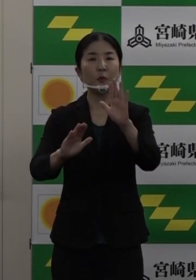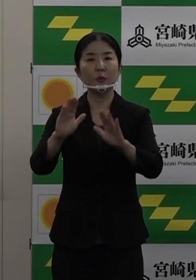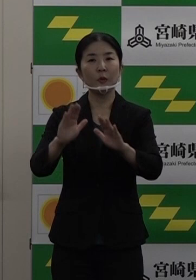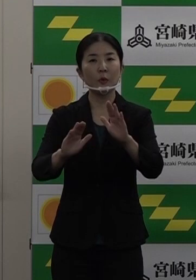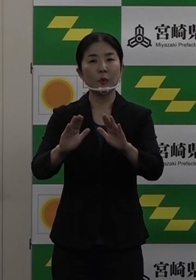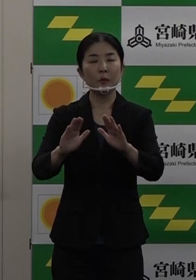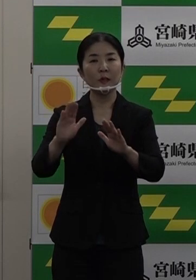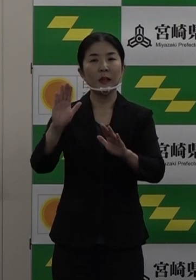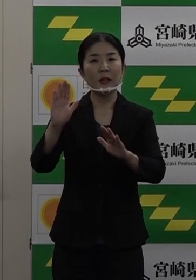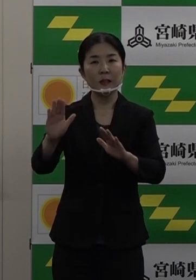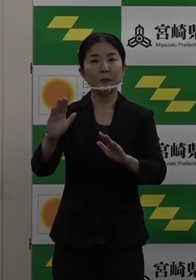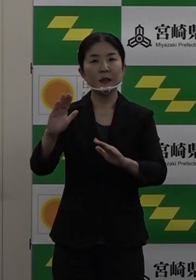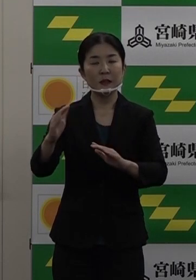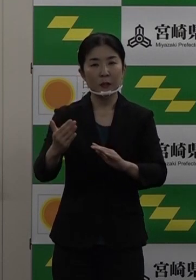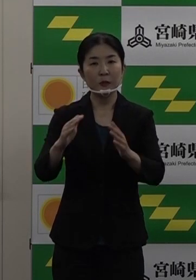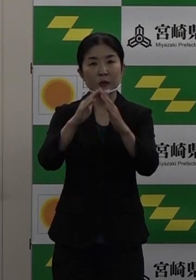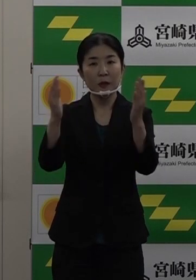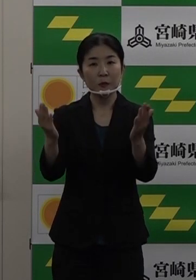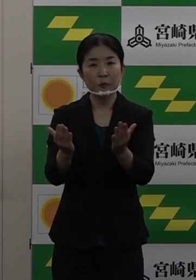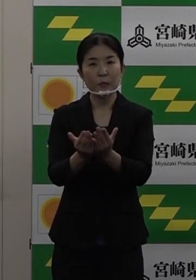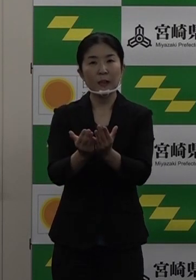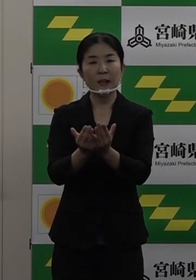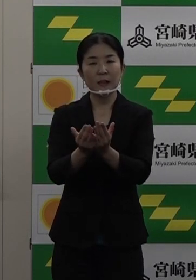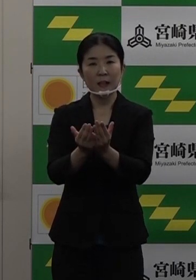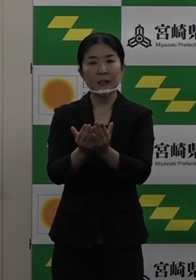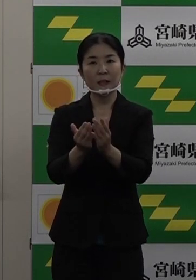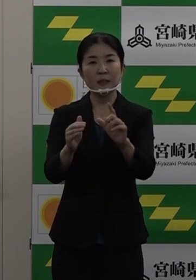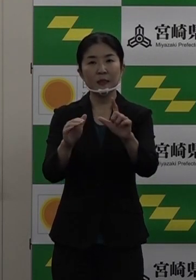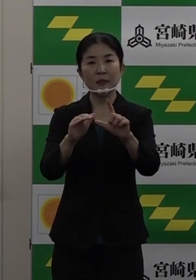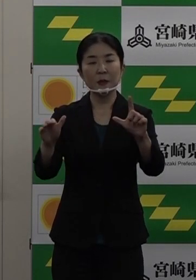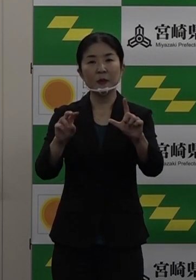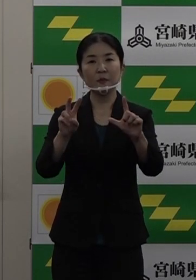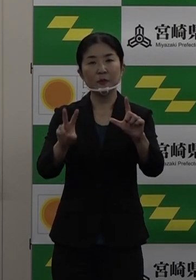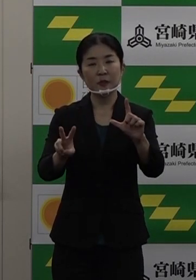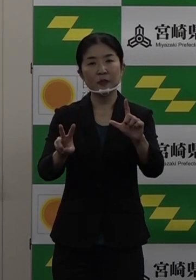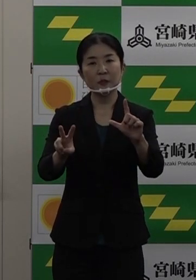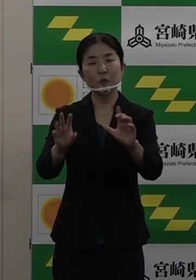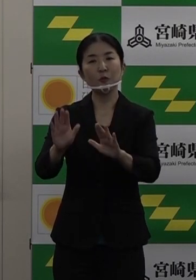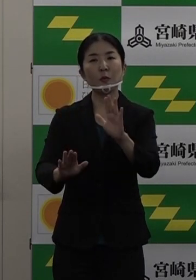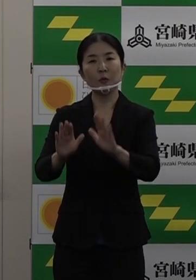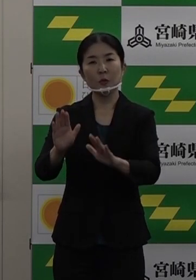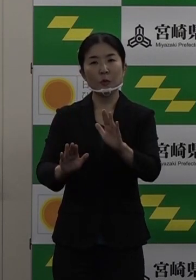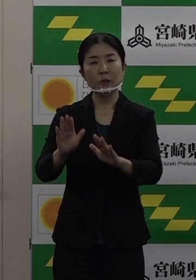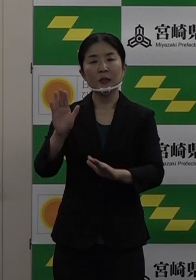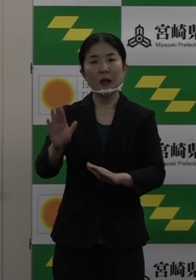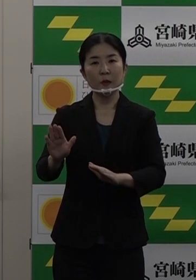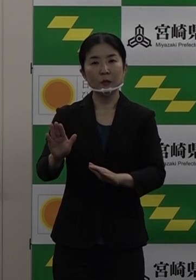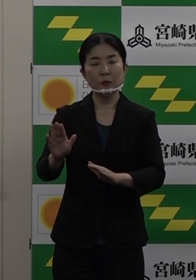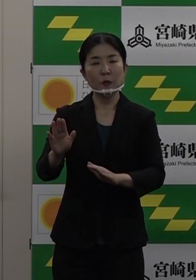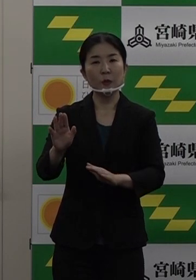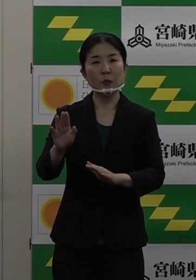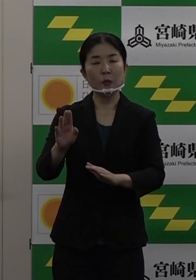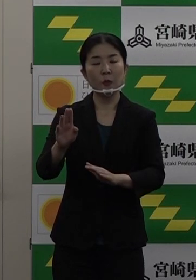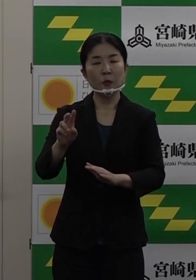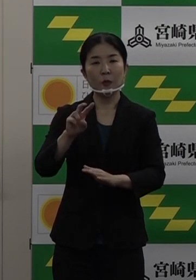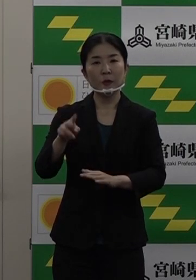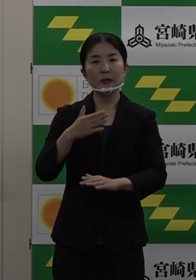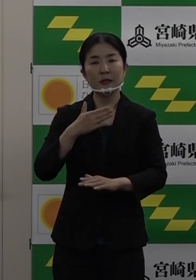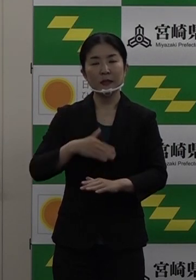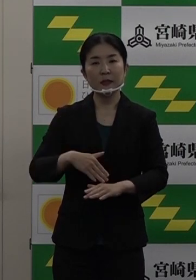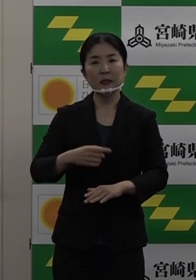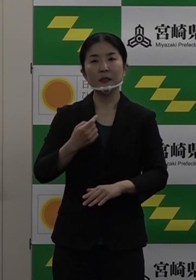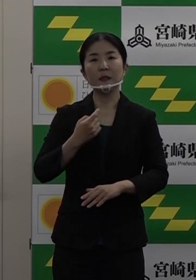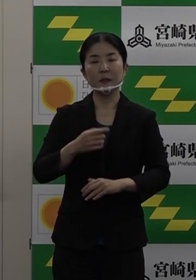が、全体として、現在ステージ2相当にあるものと認識をしておるところでござい